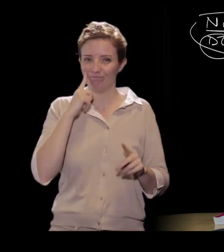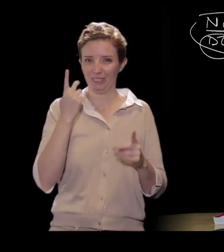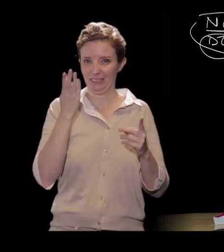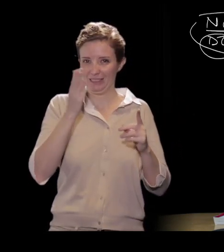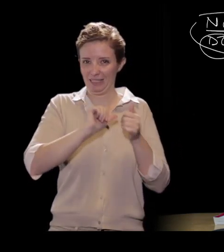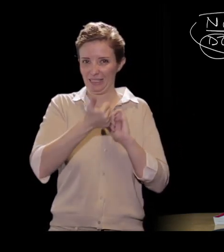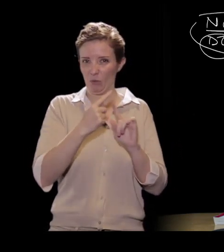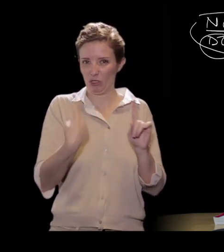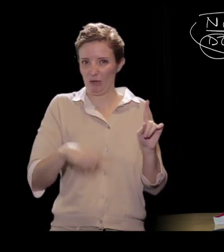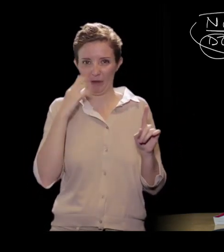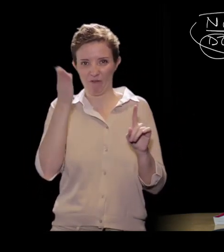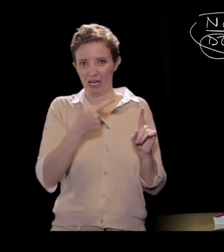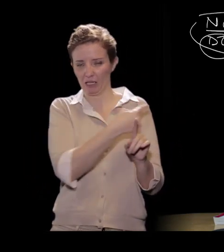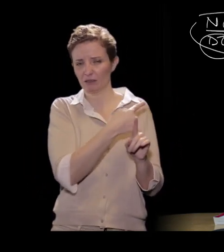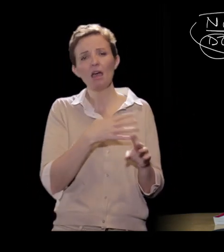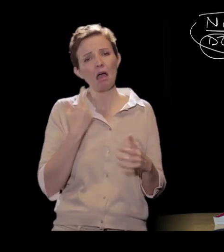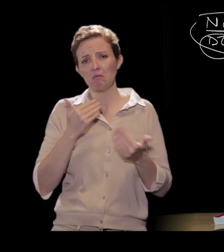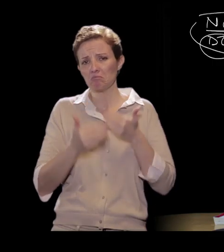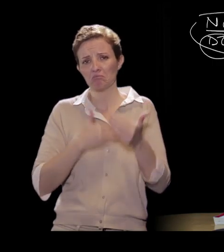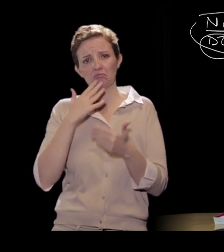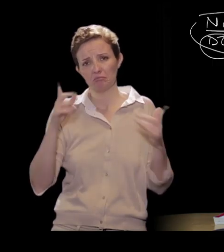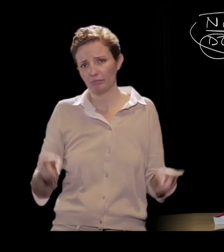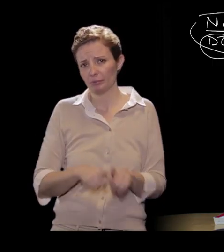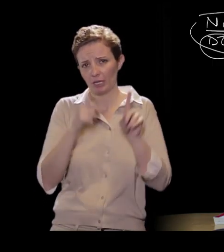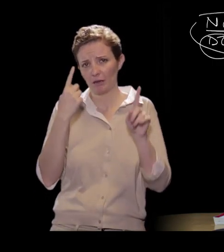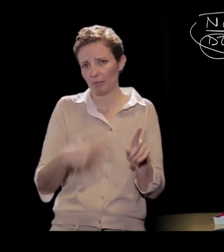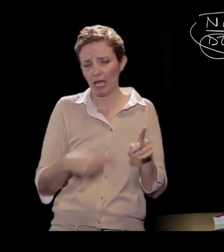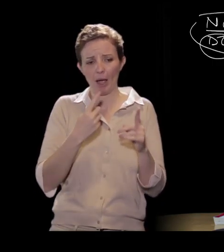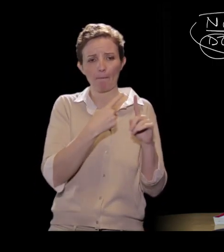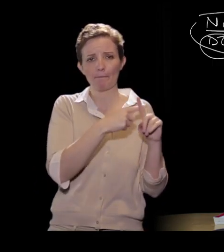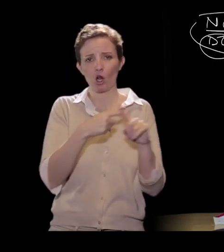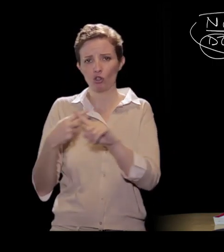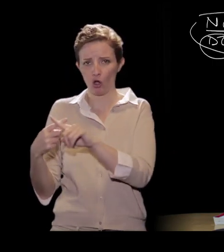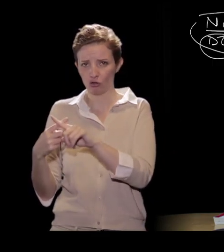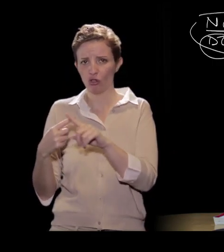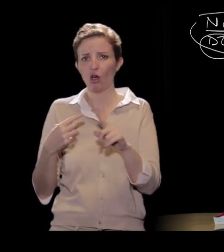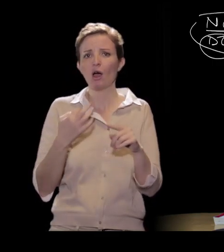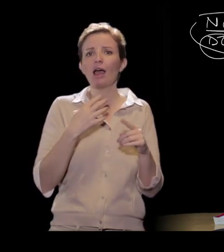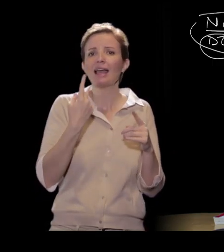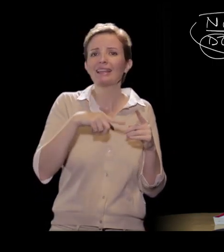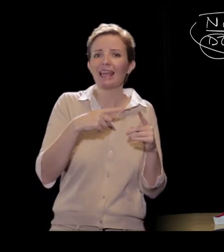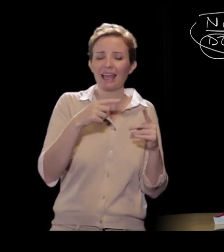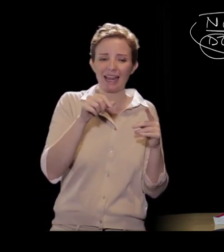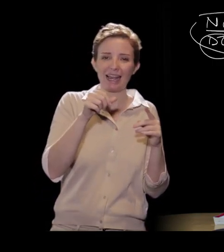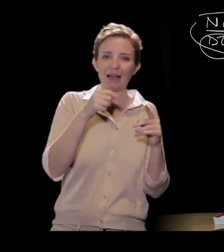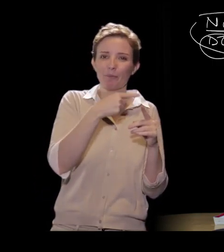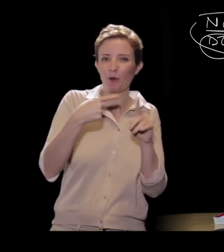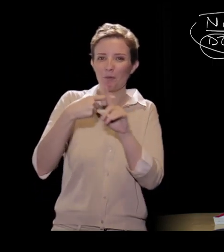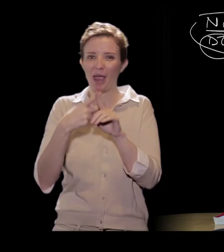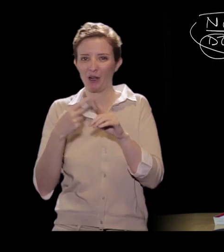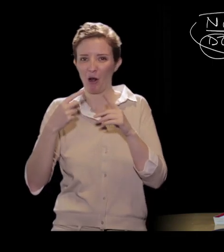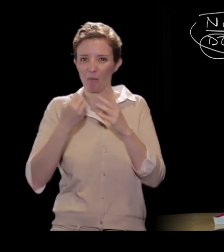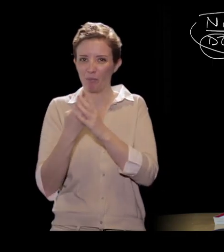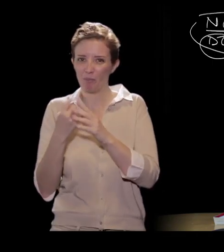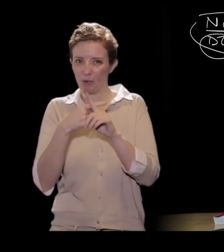si procede analogamente a quanto già visto per il prodotto per il segno del prodotto quindi si andrà a studiare